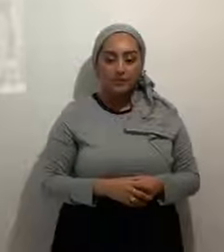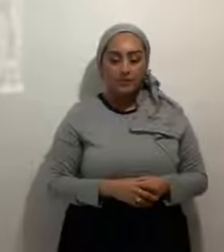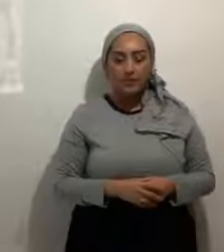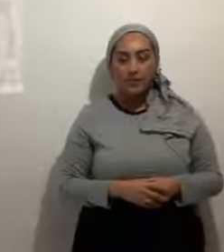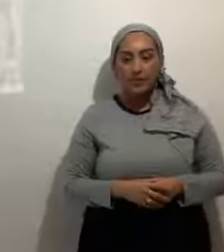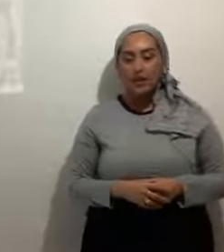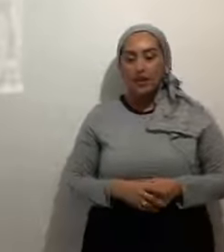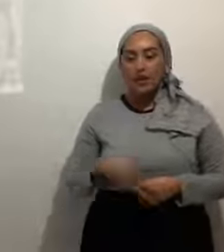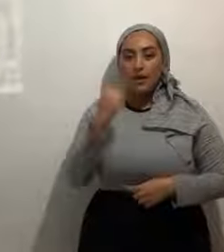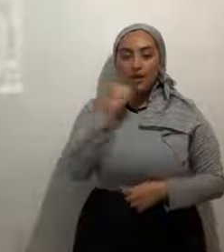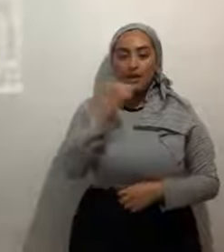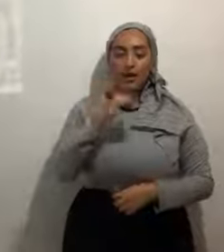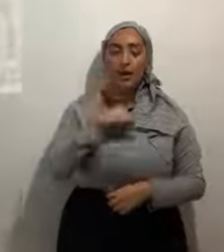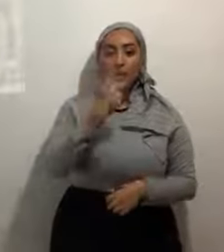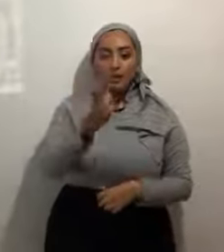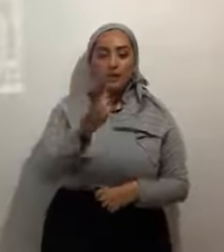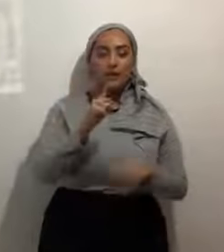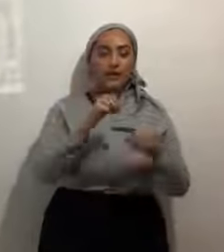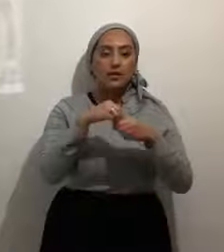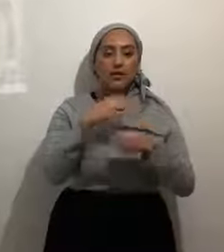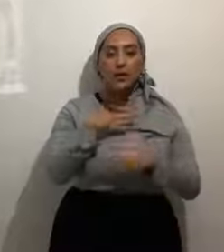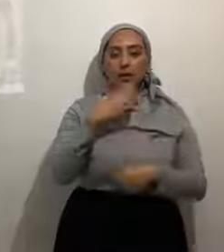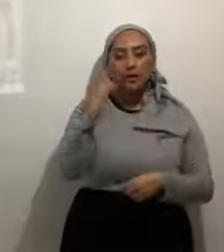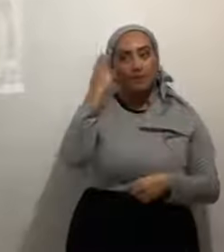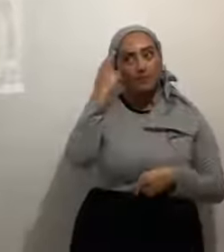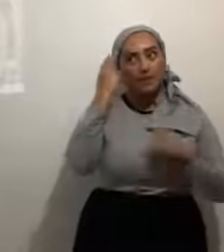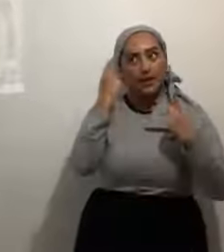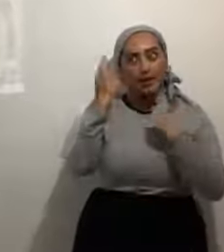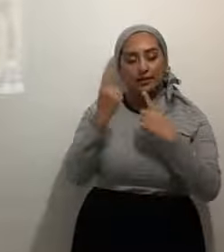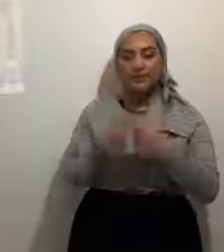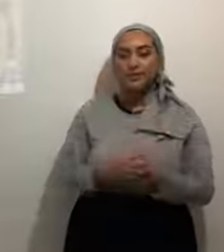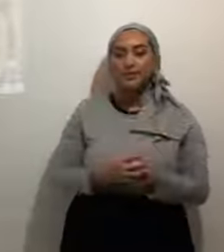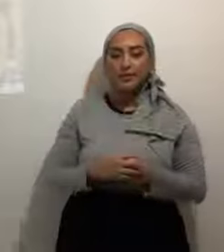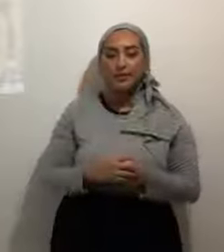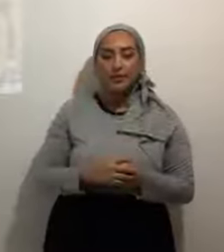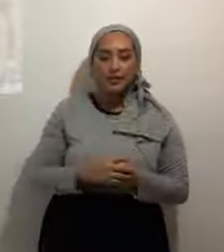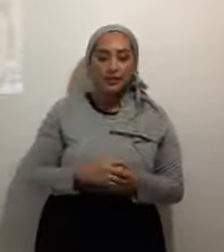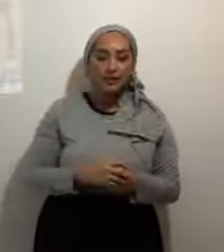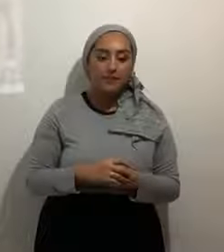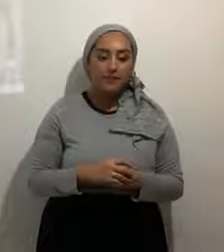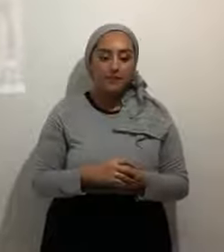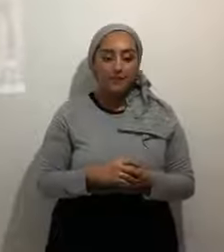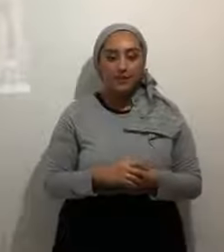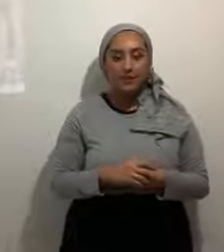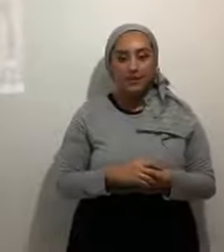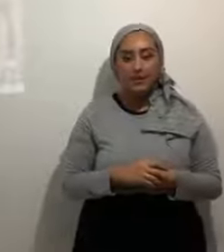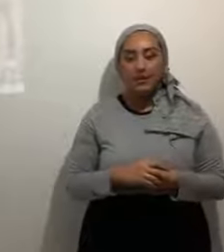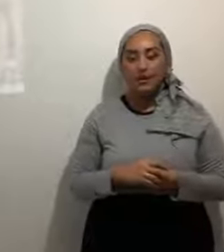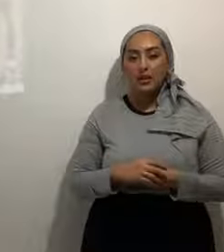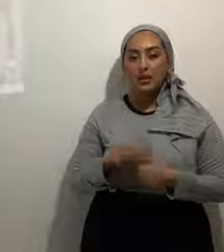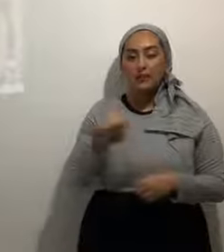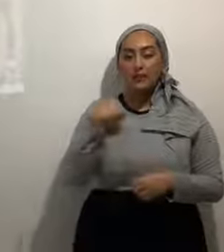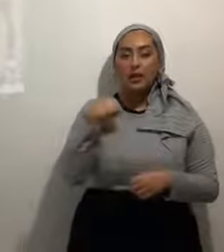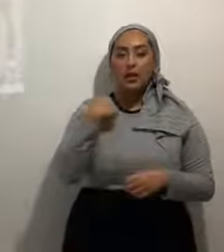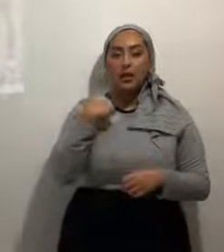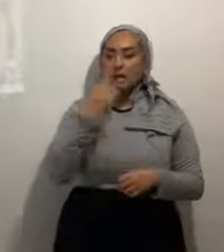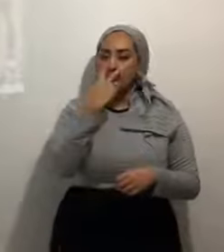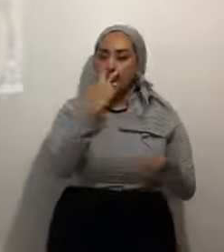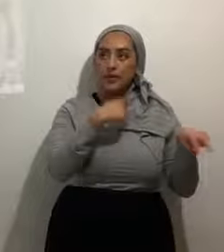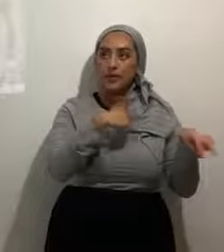Todos los días lo digo, pero ya en la mente. Sí, aleluya. Alzaré mis ojos a los montes.